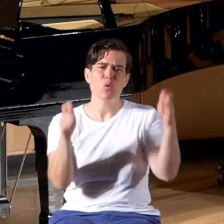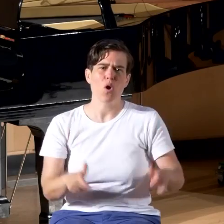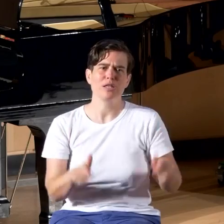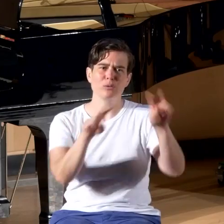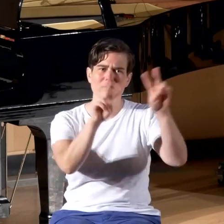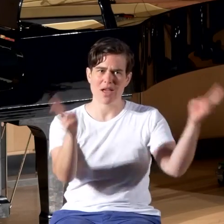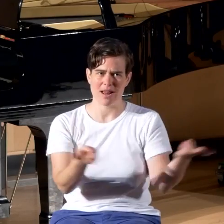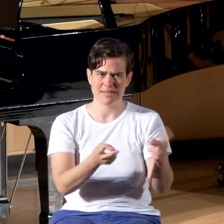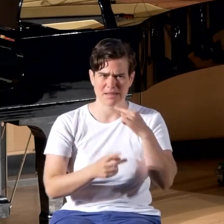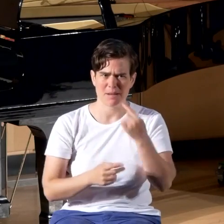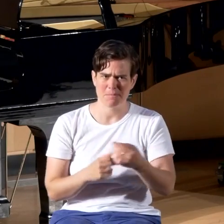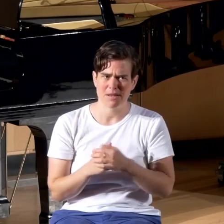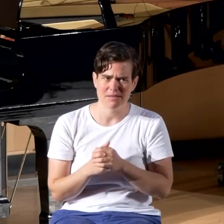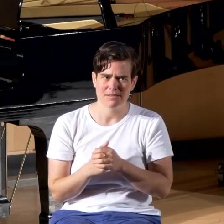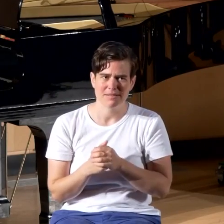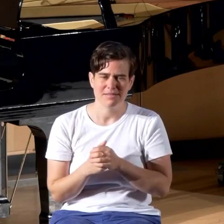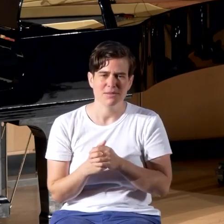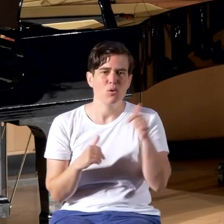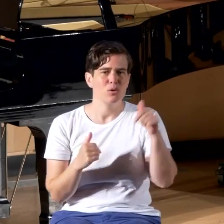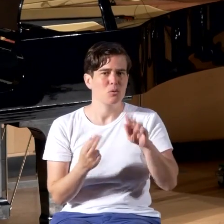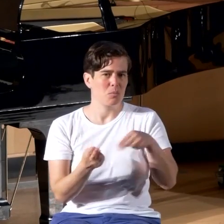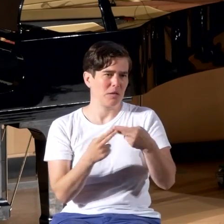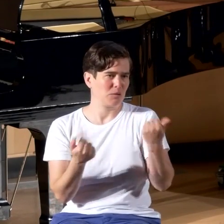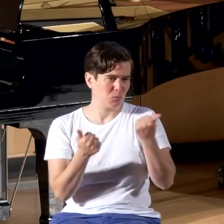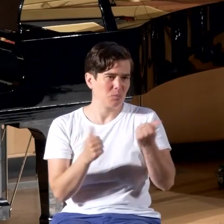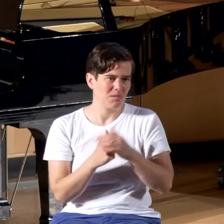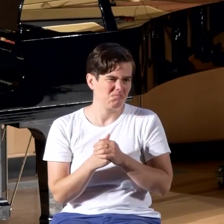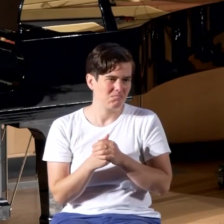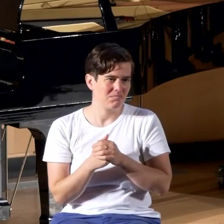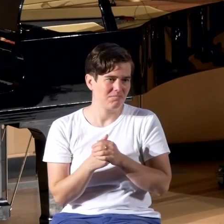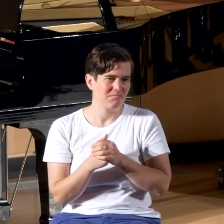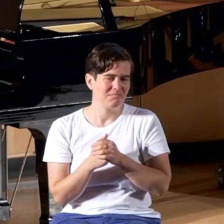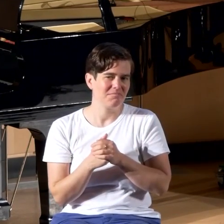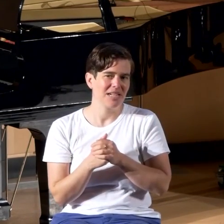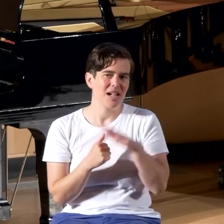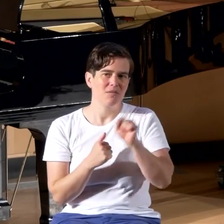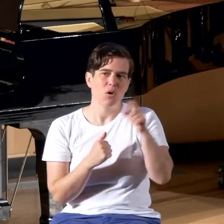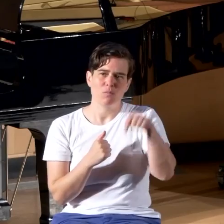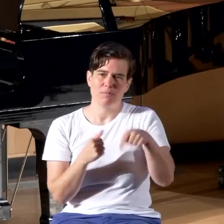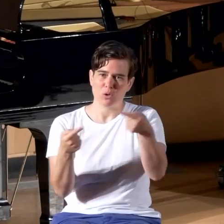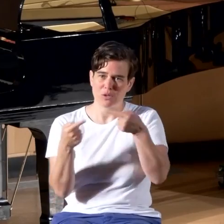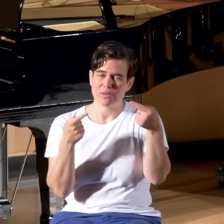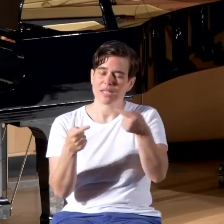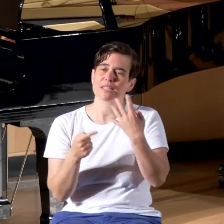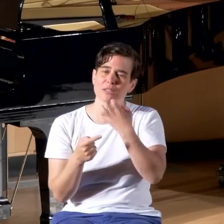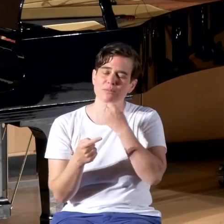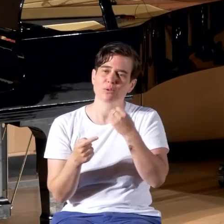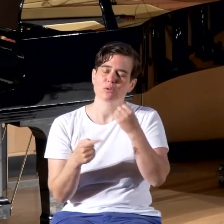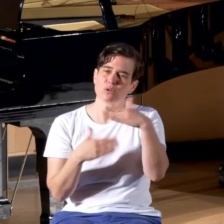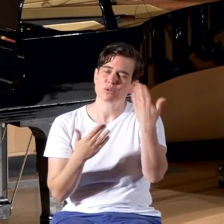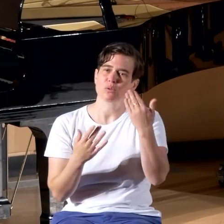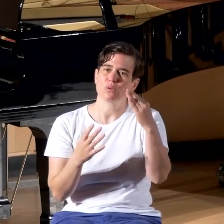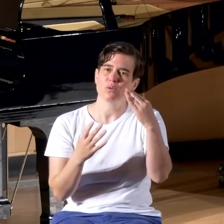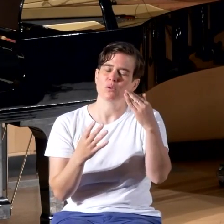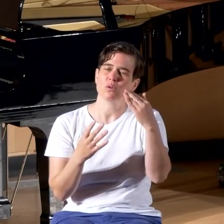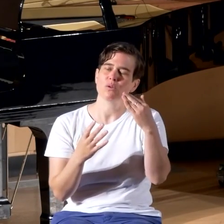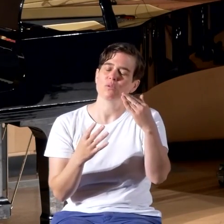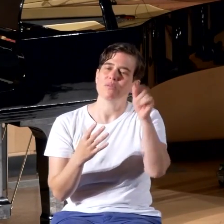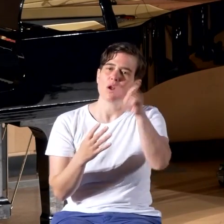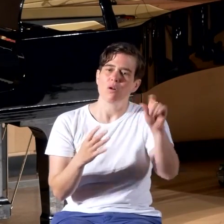sagt man ja auch, und das passt prima. Denn wir wollen mit dieser Konferenz ja ein starkes Signal in die